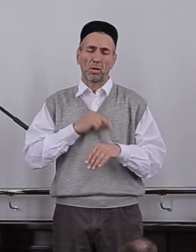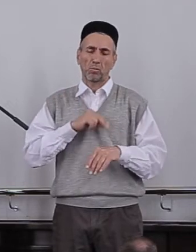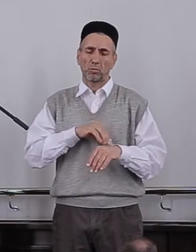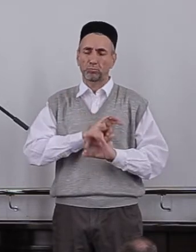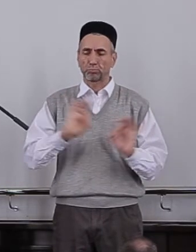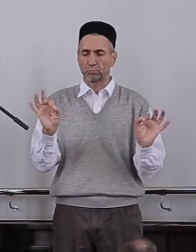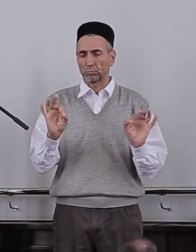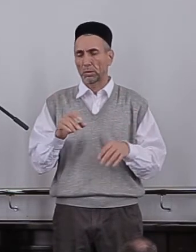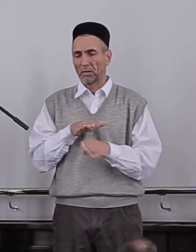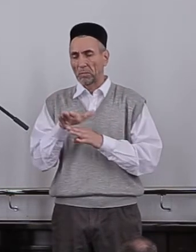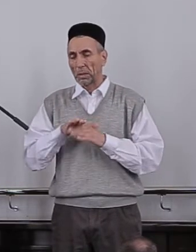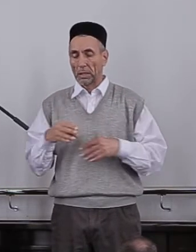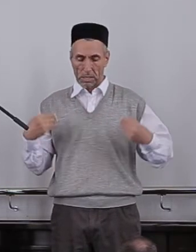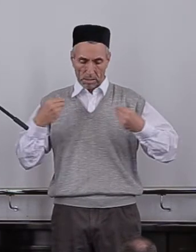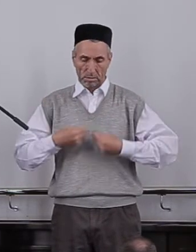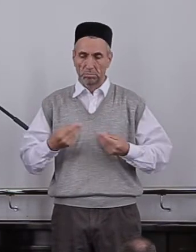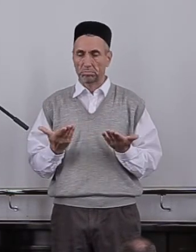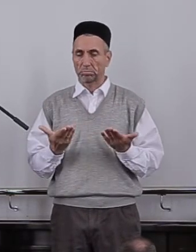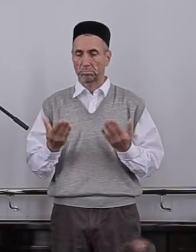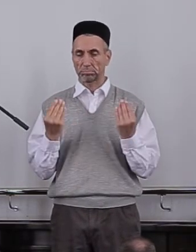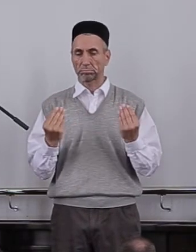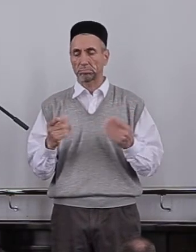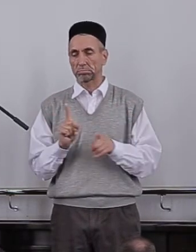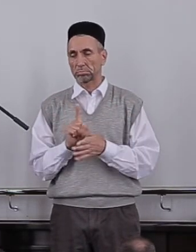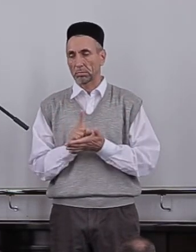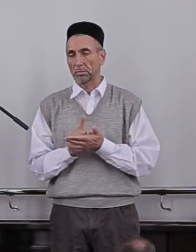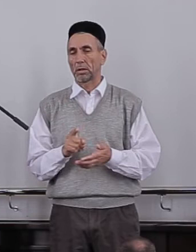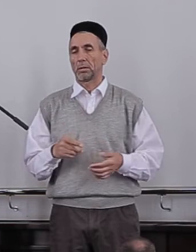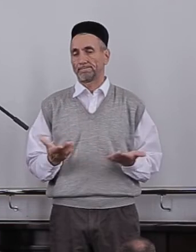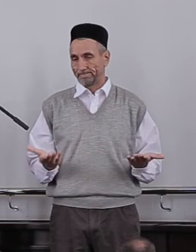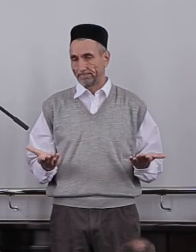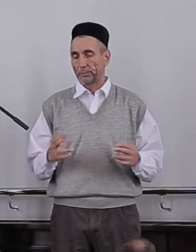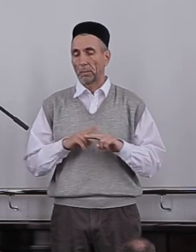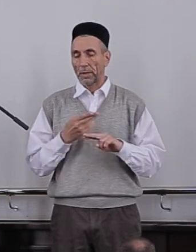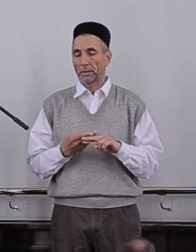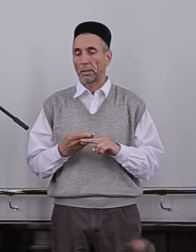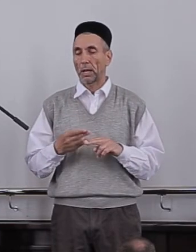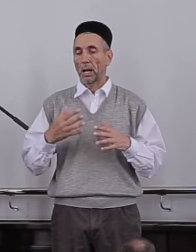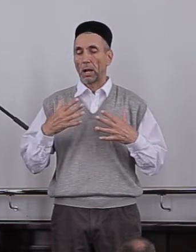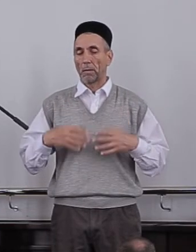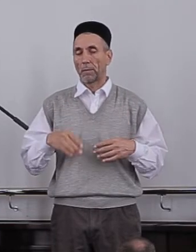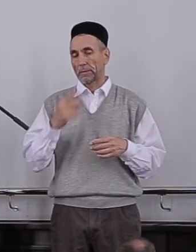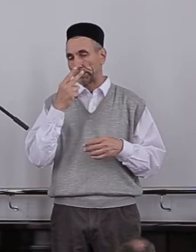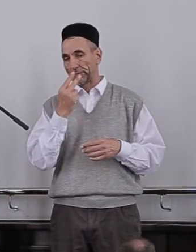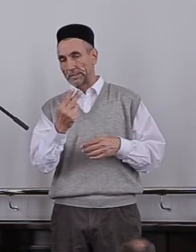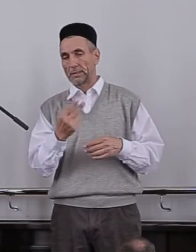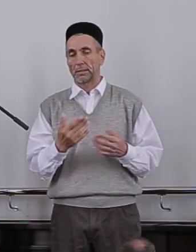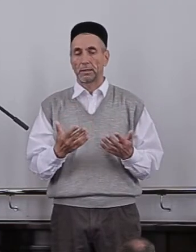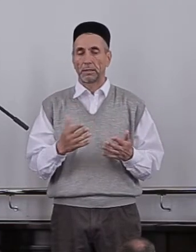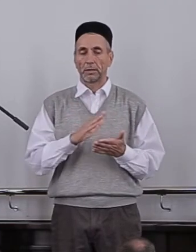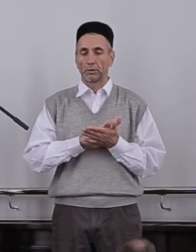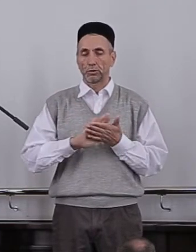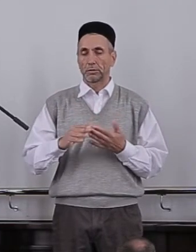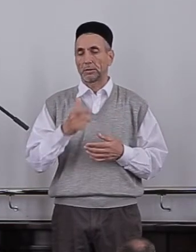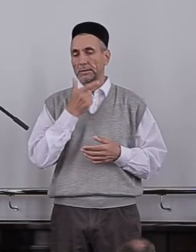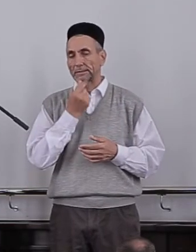тәгъбат. Һәм дә киемебездә матур киенеп килибез икән. Әгәр дә киемебез күрнәкле, матур икән